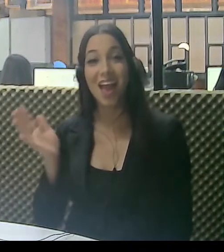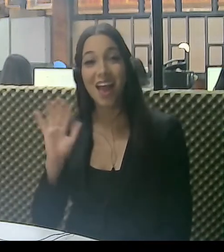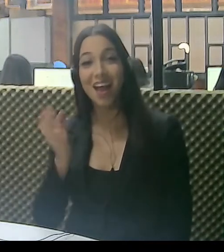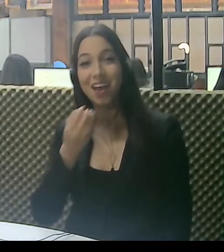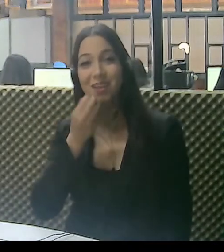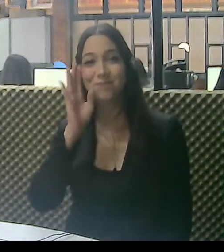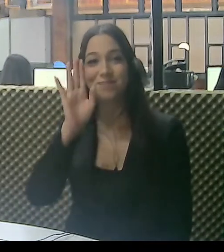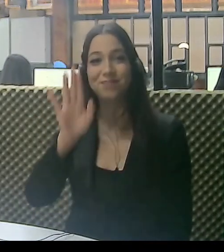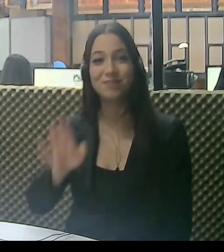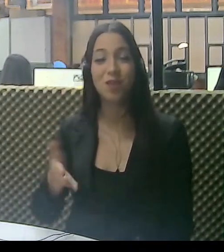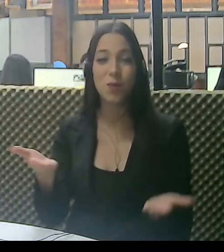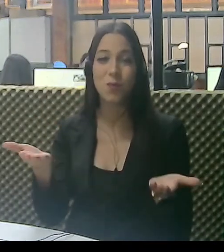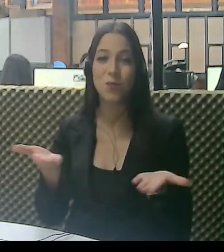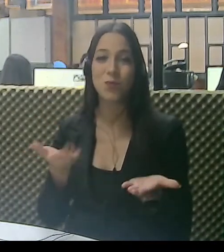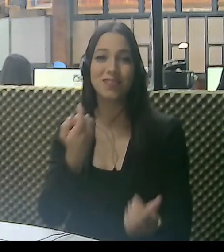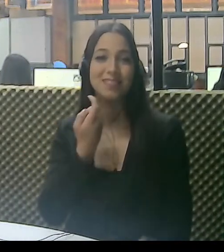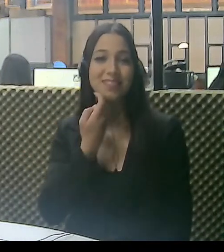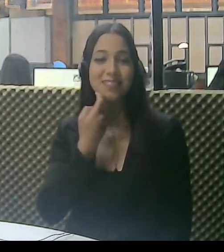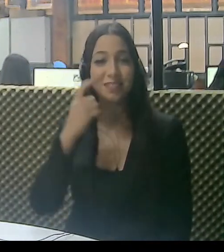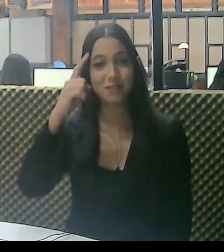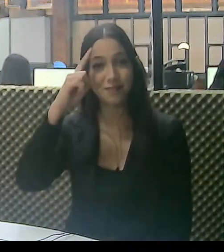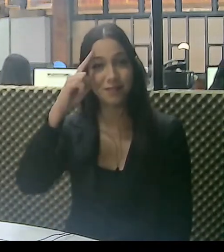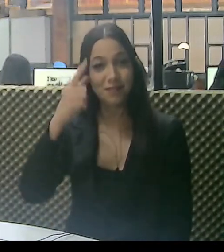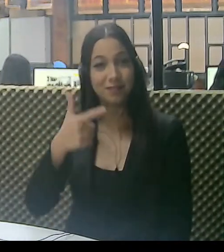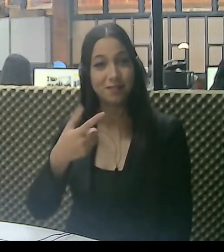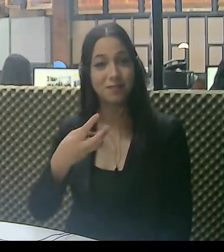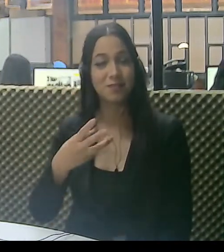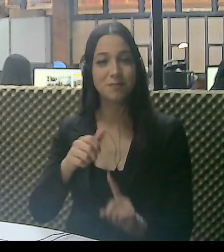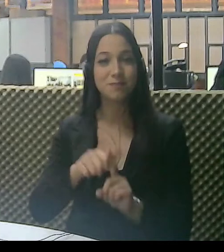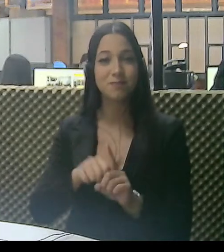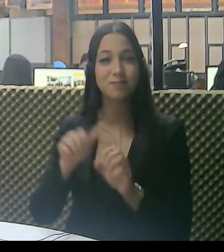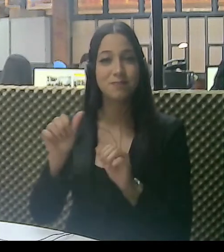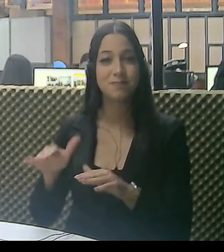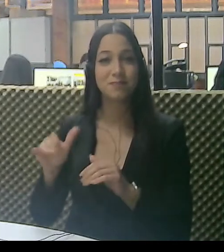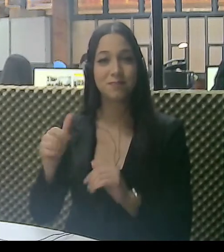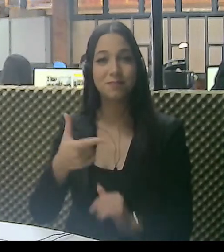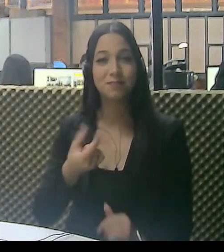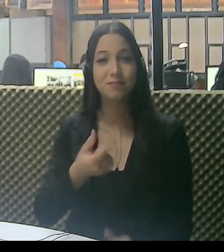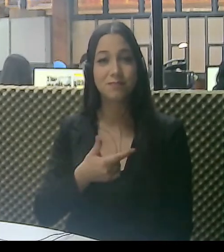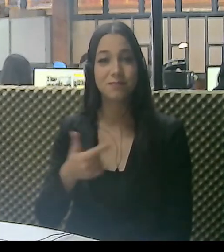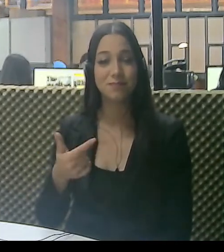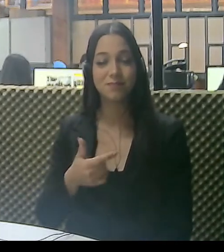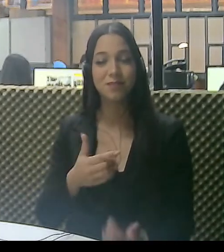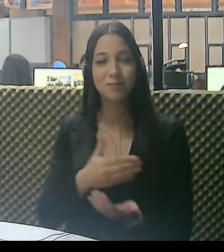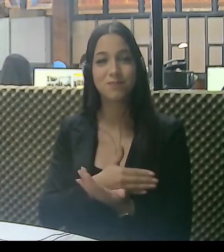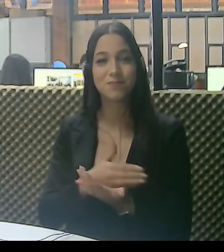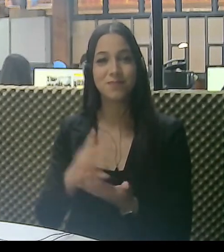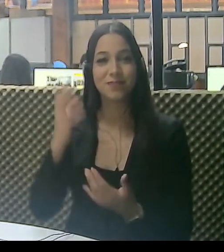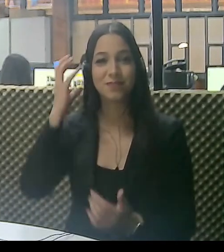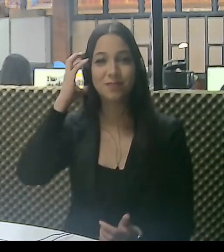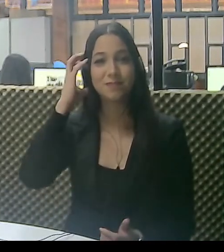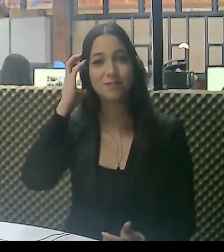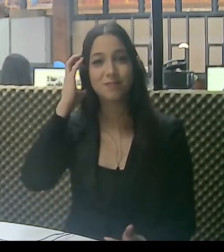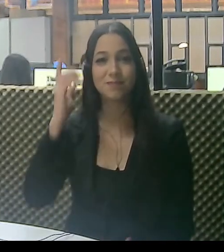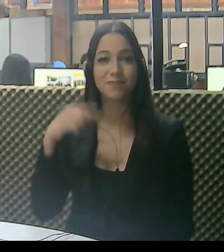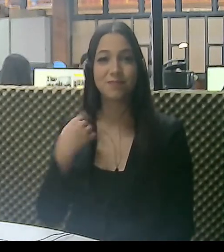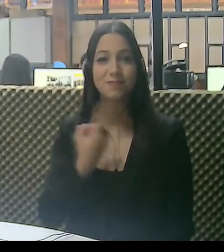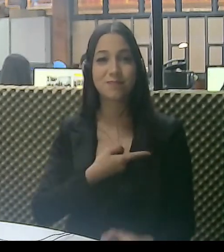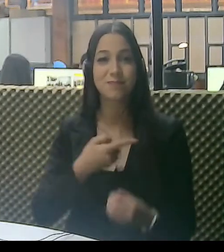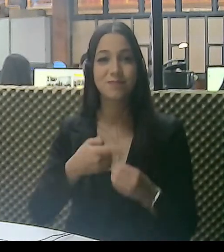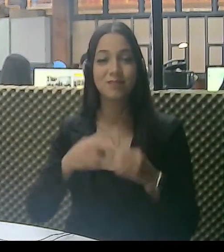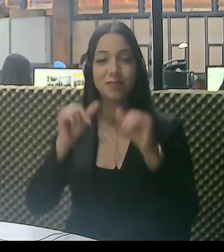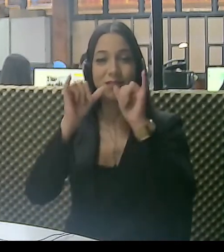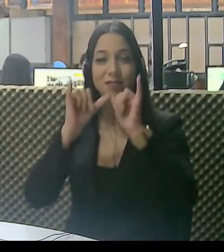Olá, boa tarde. Hoje é sexta-feira, dia 23 de setembro de 2022. Está no ar a Rádio Nossa Cidade com um boletim